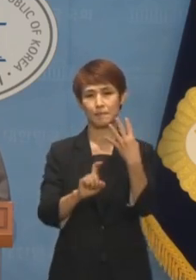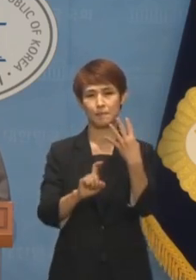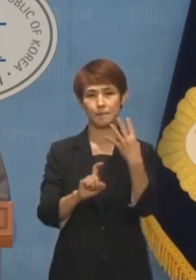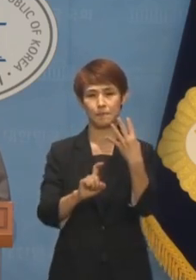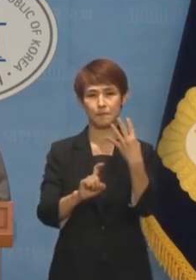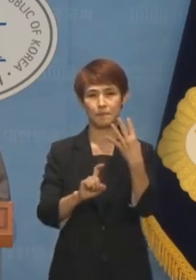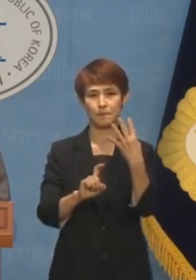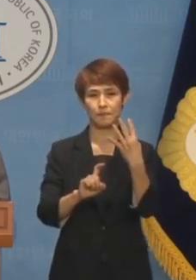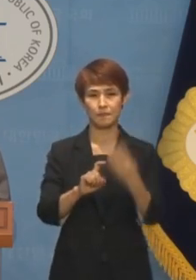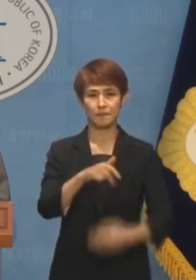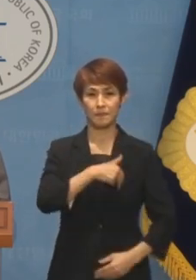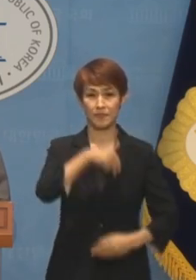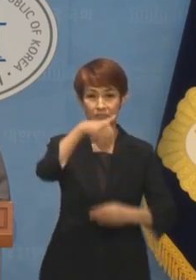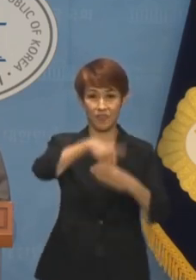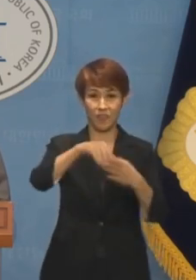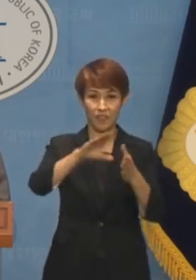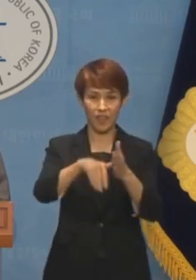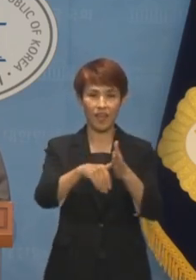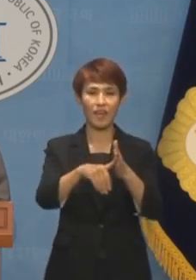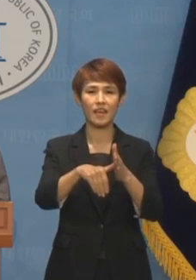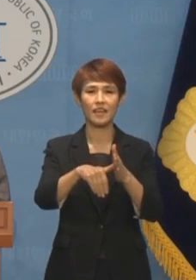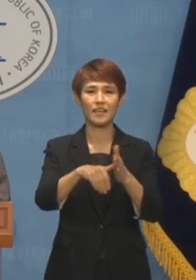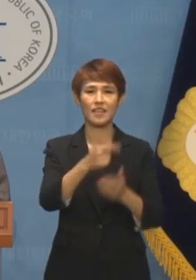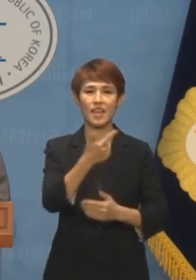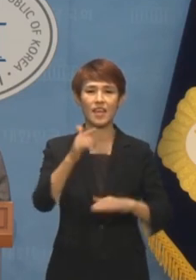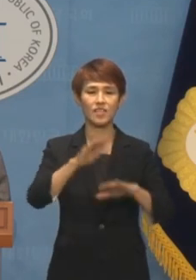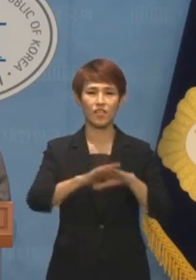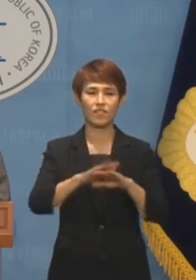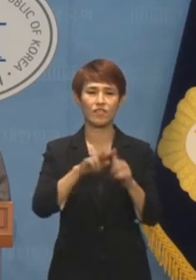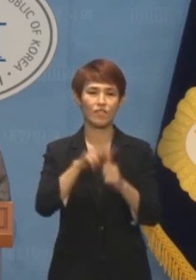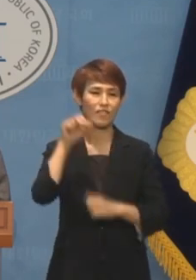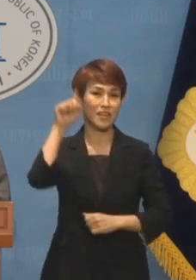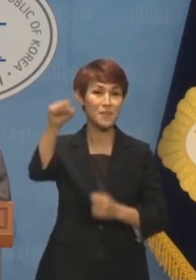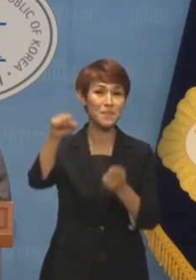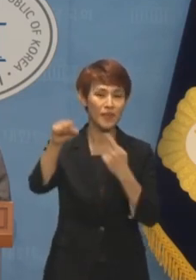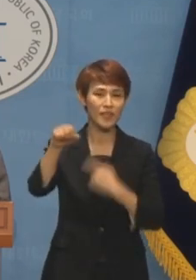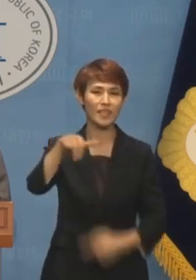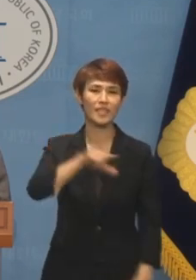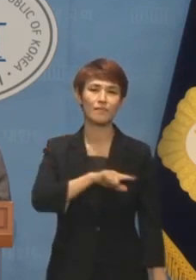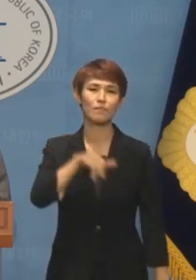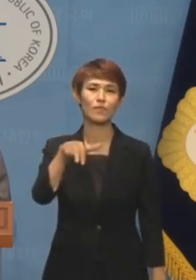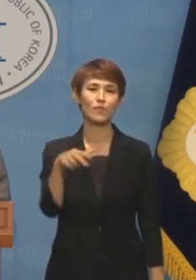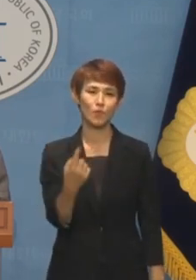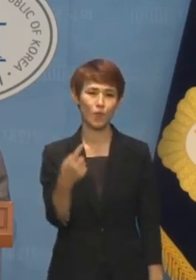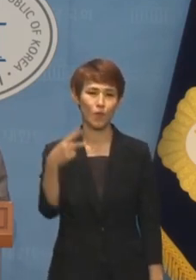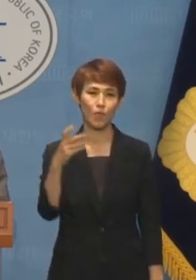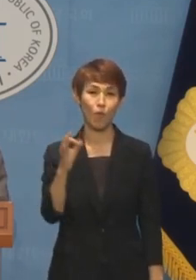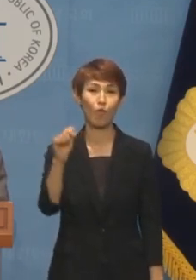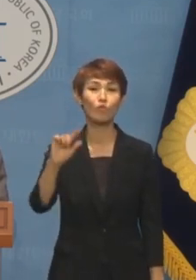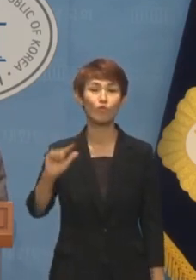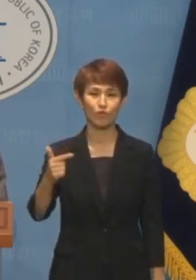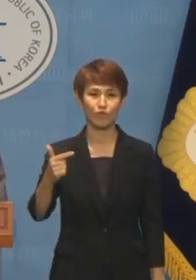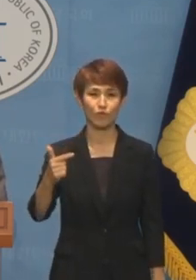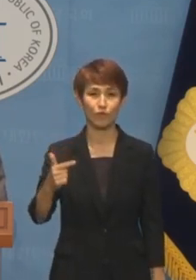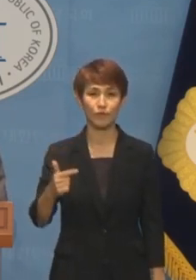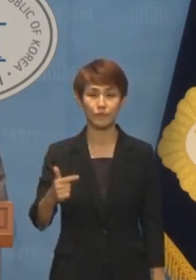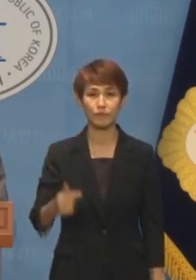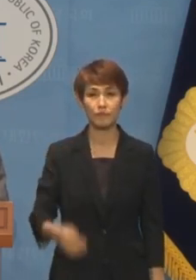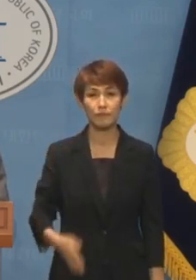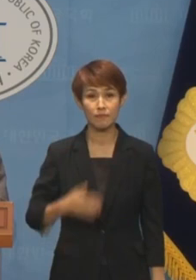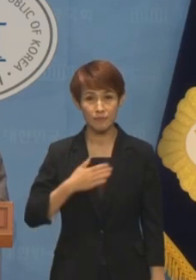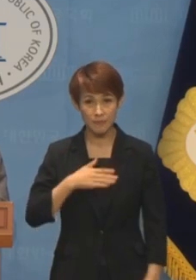총선에서 대전 서구을에 출마했던 조동원입니다. 저는 대통령을 만들